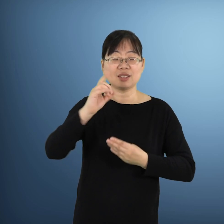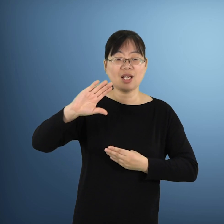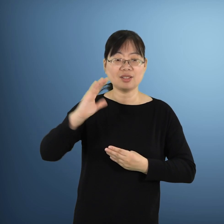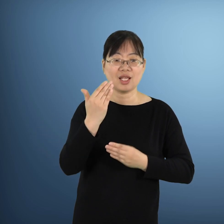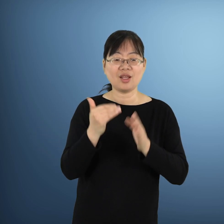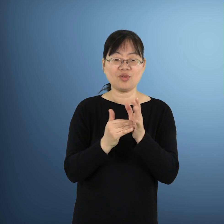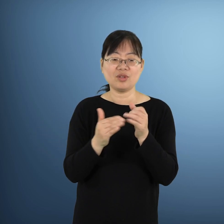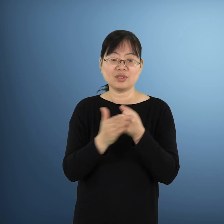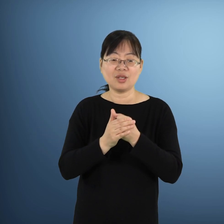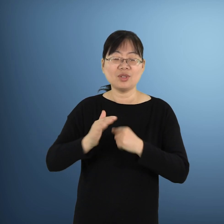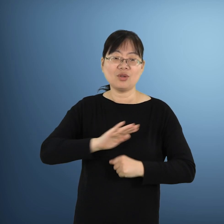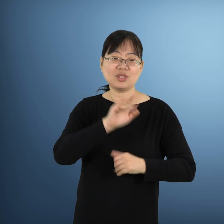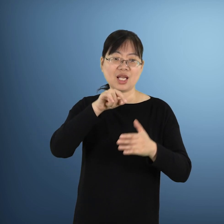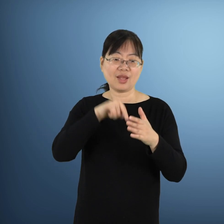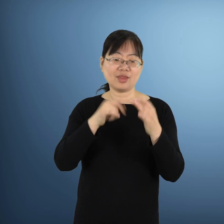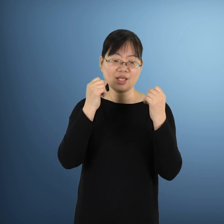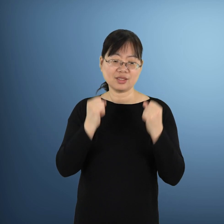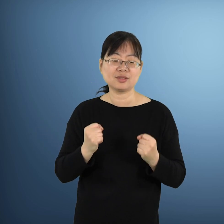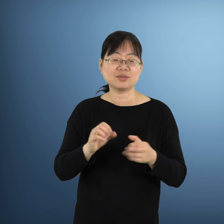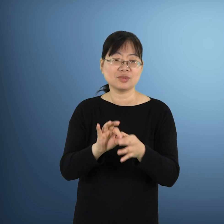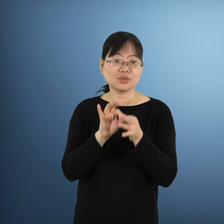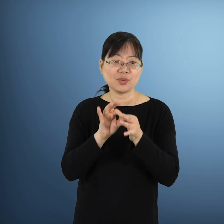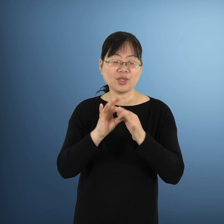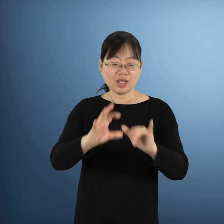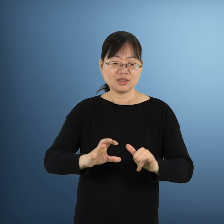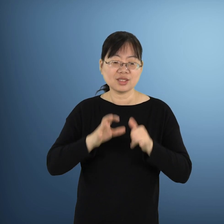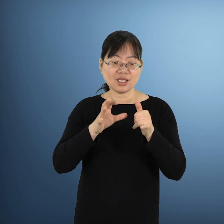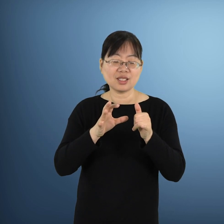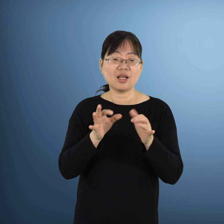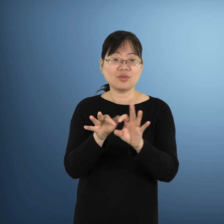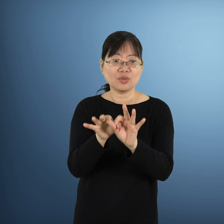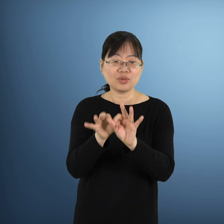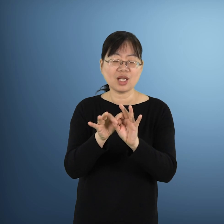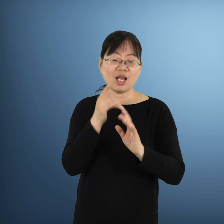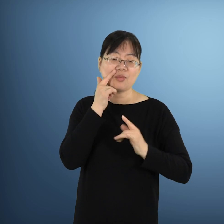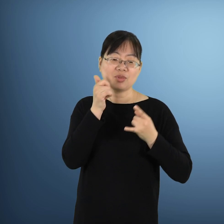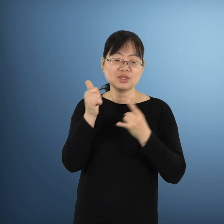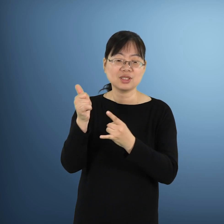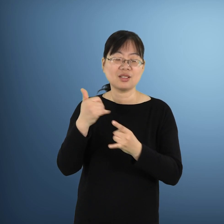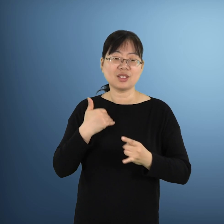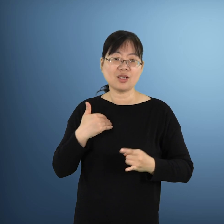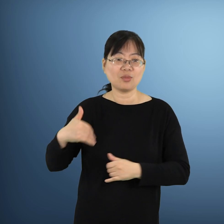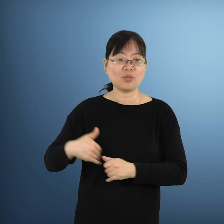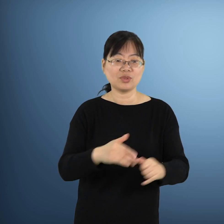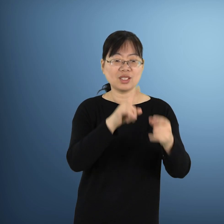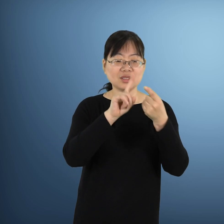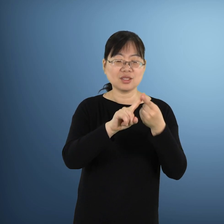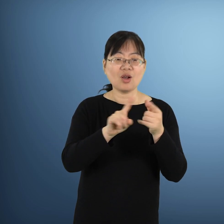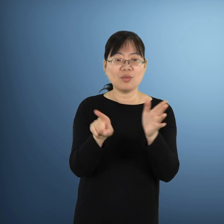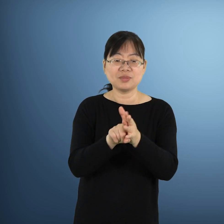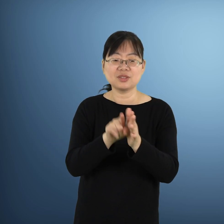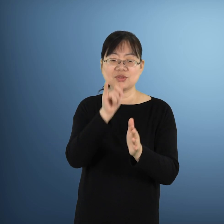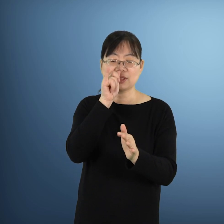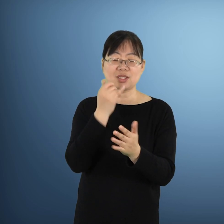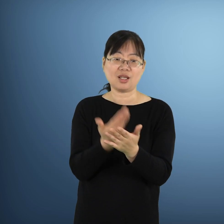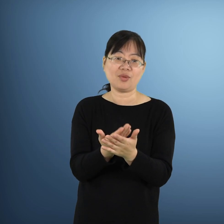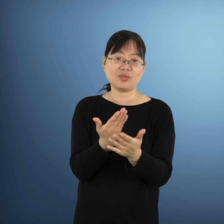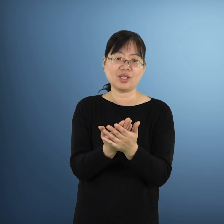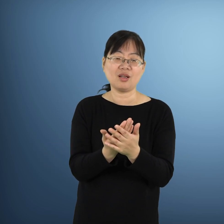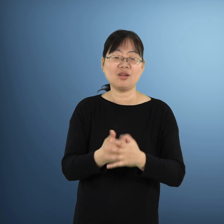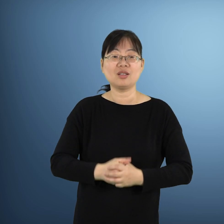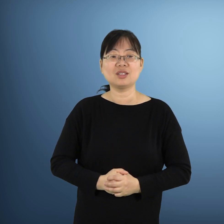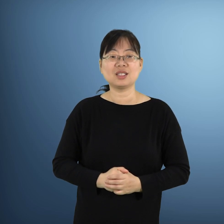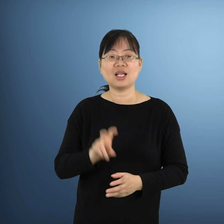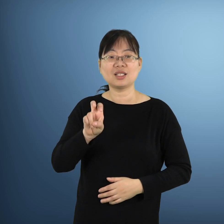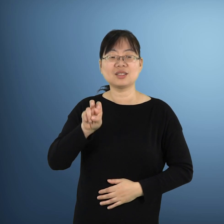하나가 되어 우리 안에 있게 하사 세상으로 아버지께서 나를 보내신 것을 믿게 하옵소서.